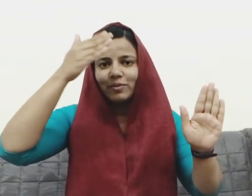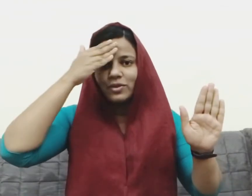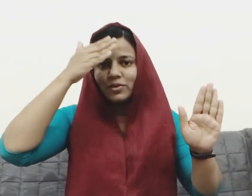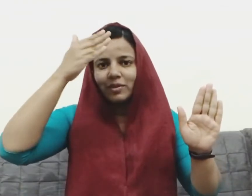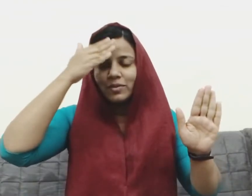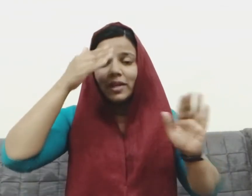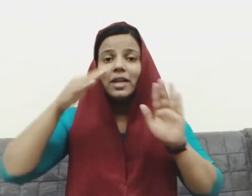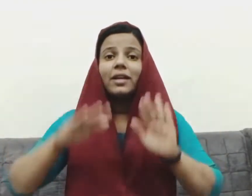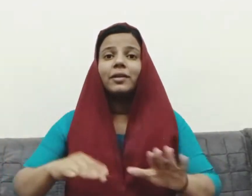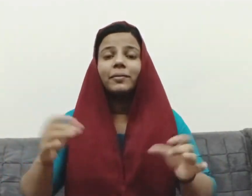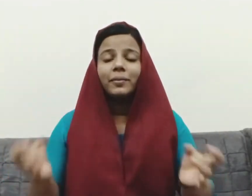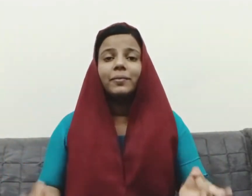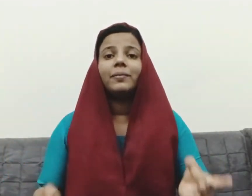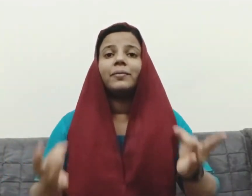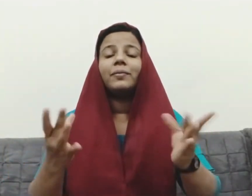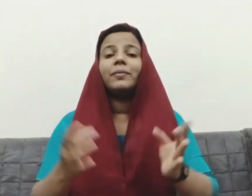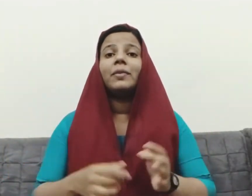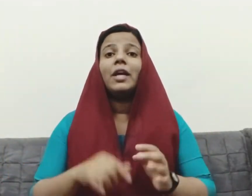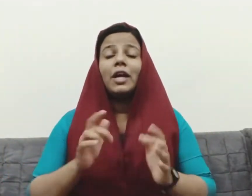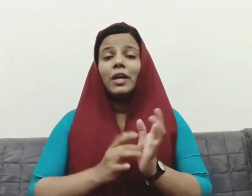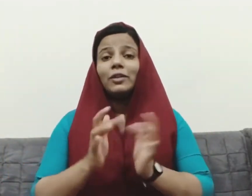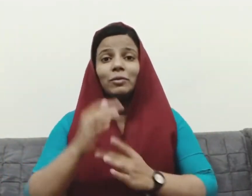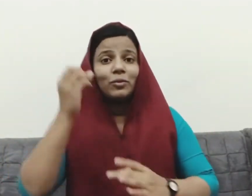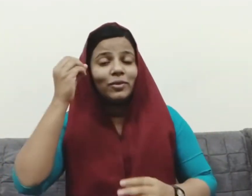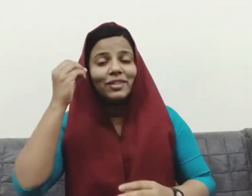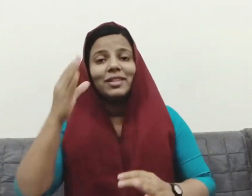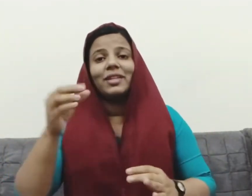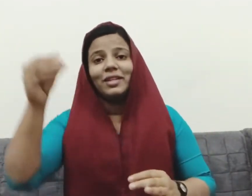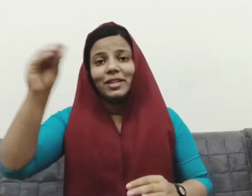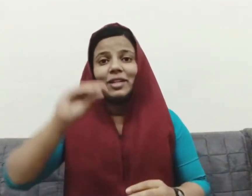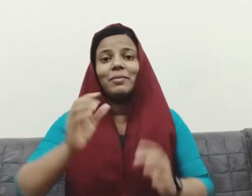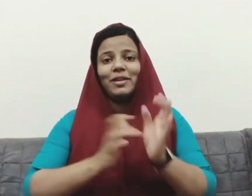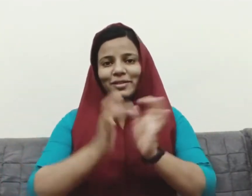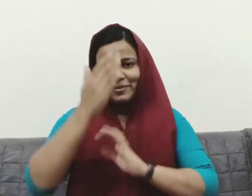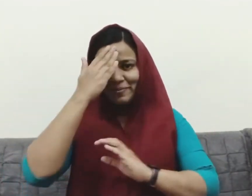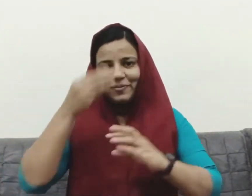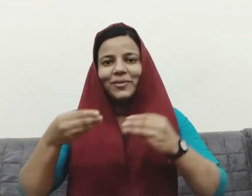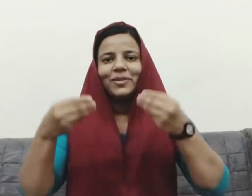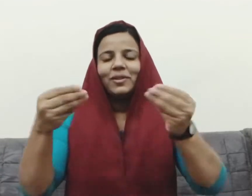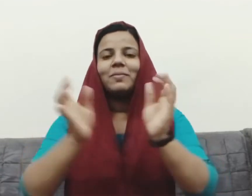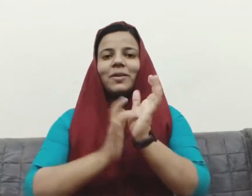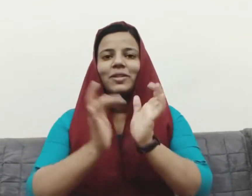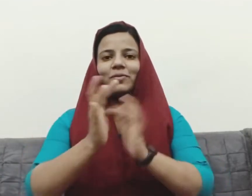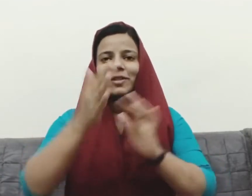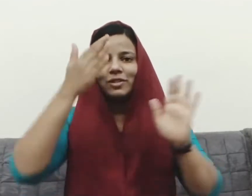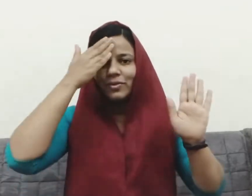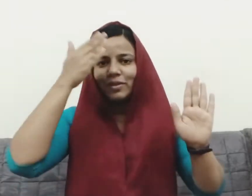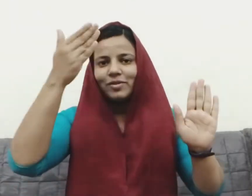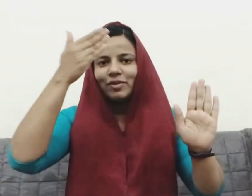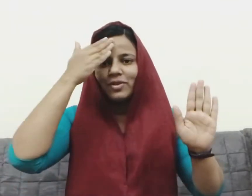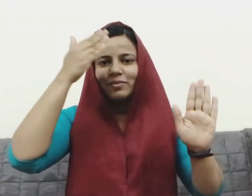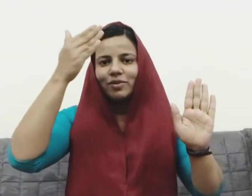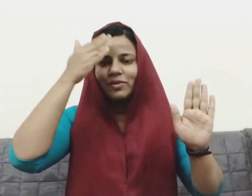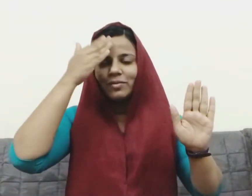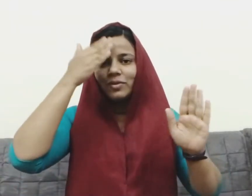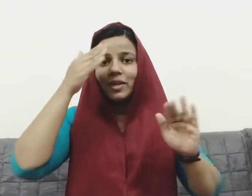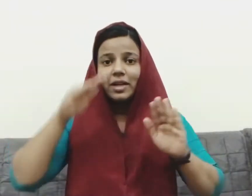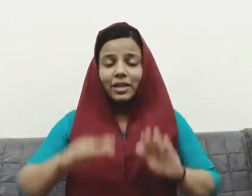സ്തോത്രം സ്തോത്രം സ്തോത്രം. ഈ പ്രഭാതത്തിൽ നമുക്ക് നമ്മളെ ഉണർത്തിയ കർത്താവിൻ്റെ കൃപയ്ക്കായിട്ട് സ്തോത്രം പറഞ്ഞാട്ട് സ്തോത്രമപ്പാ സ്തോത്രം സ്തോത്രം സ്തോത്രം സ്തോത്രം.